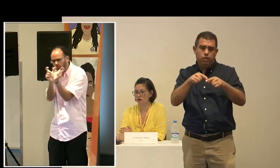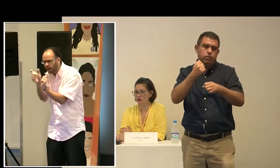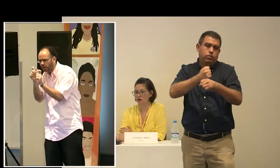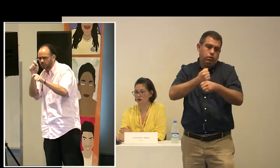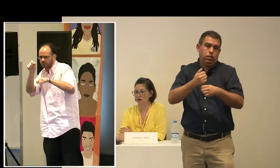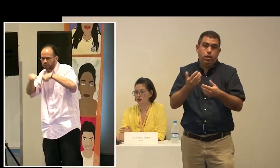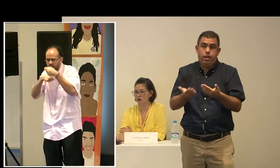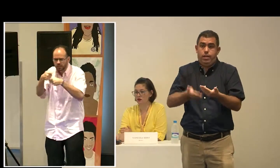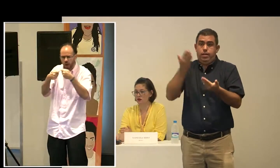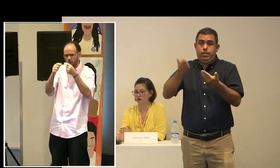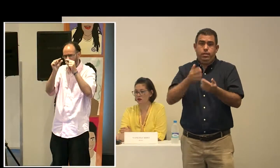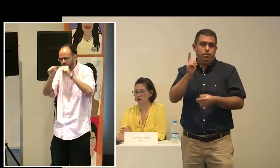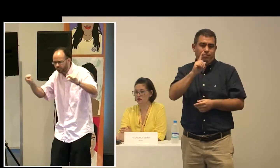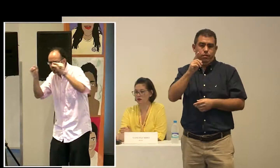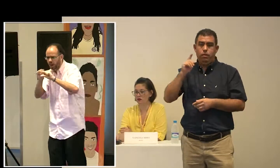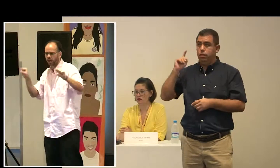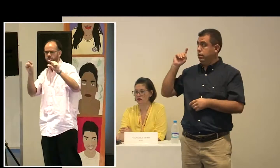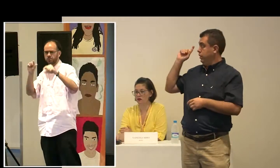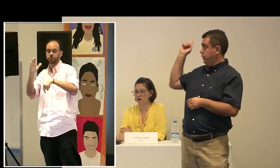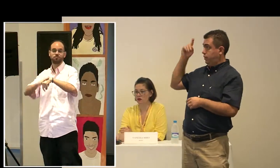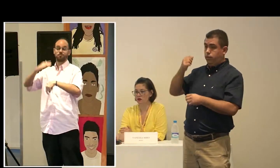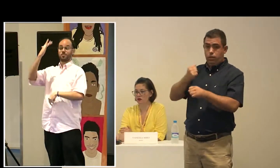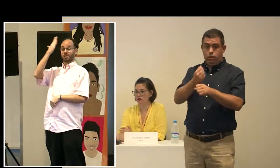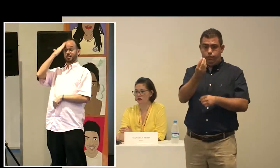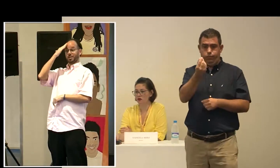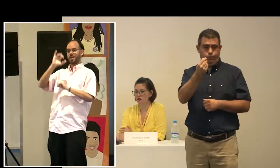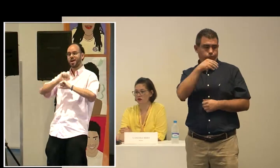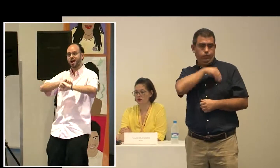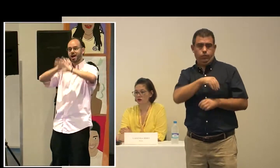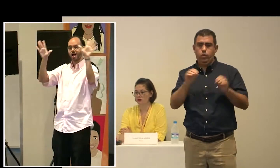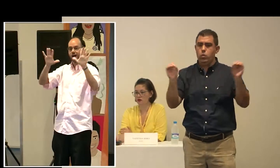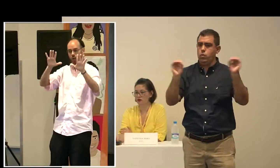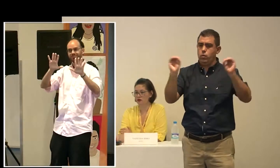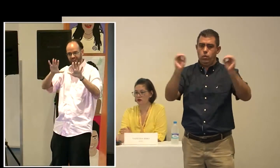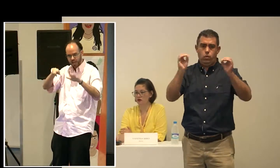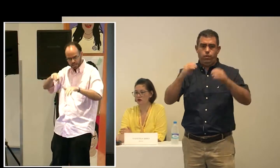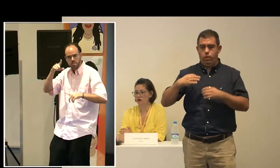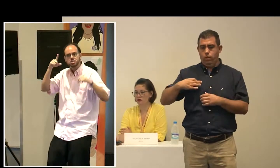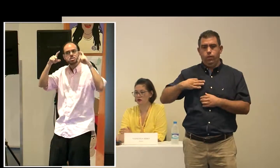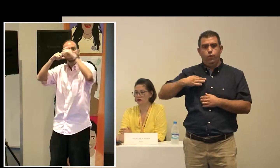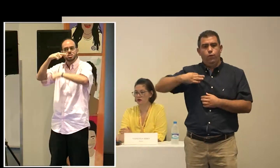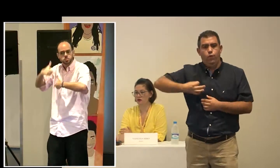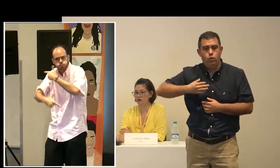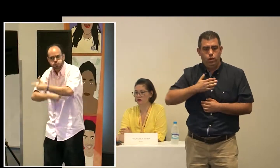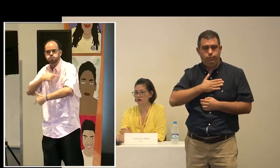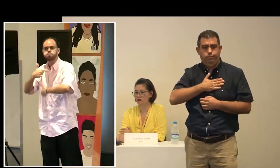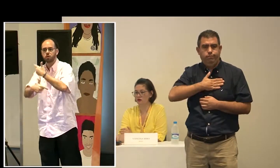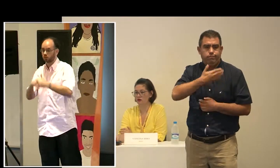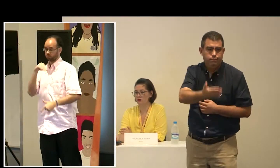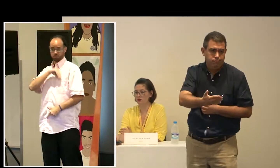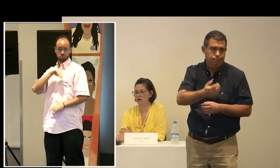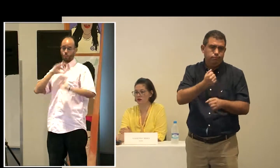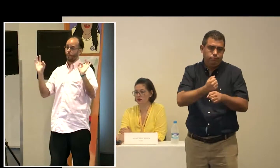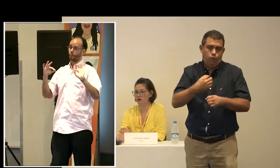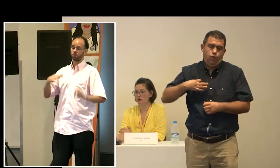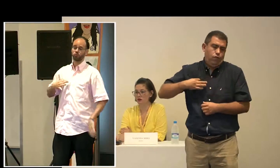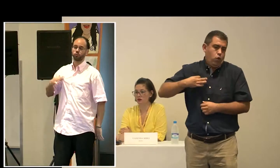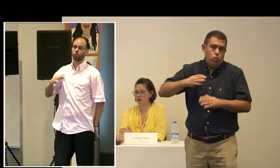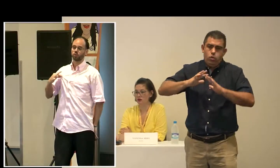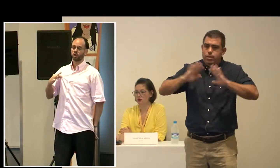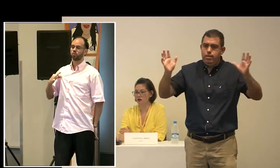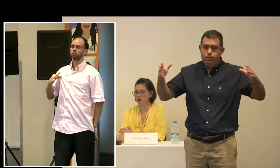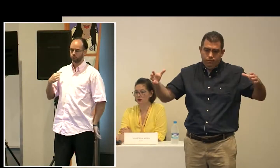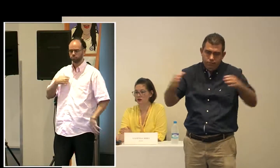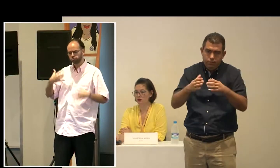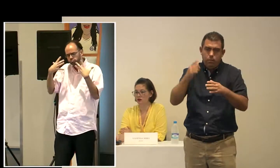surdo é muito grande, pela linguística, pela estrutura da língua de sinais, para que esse material